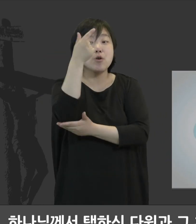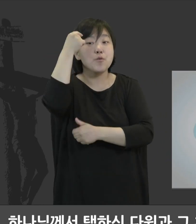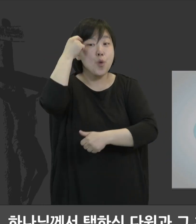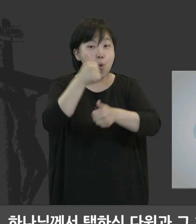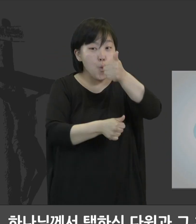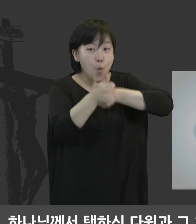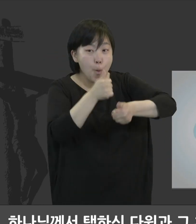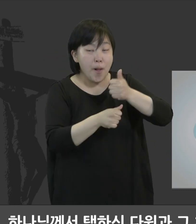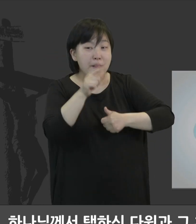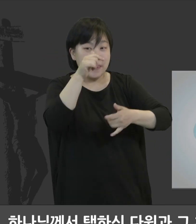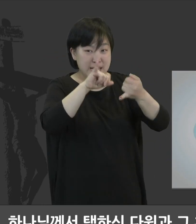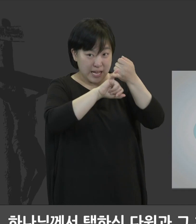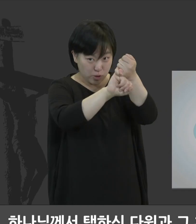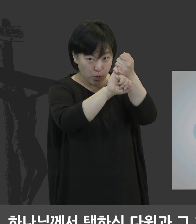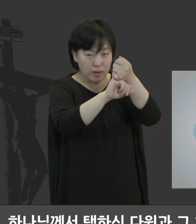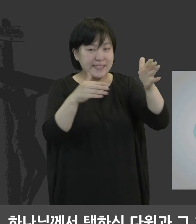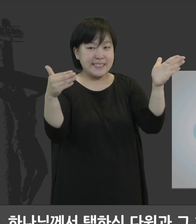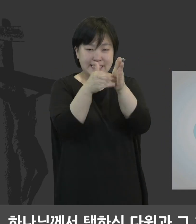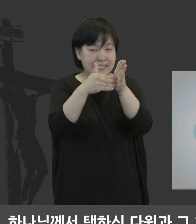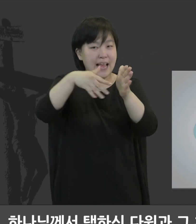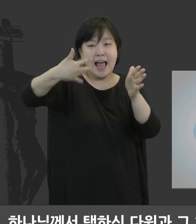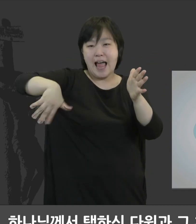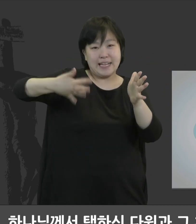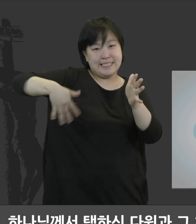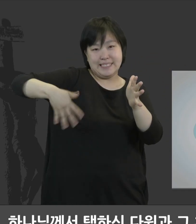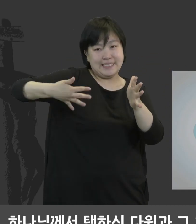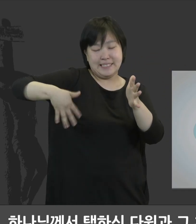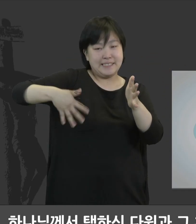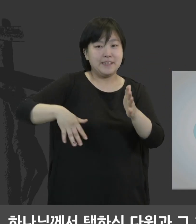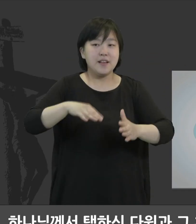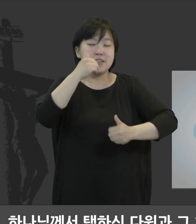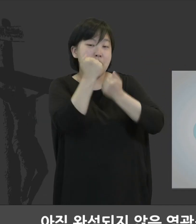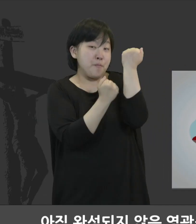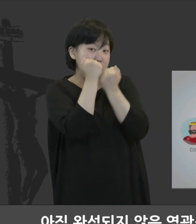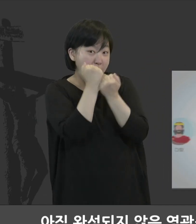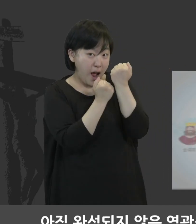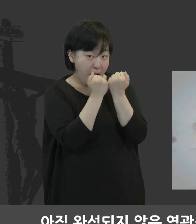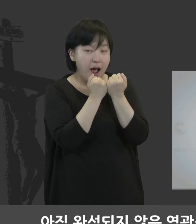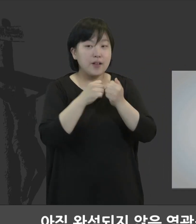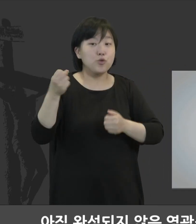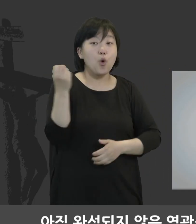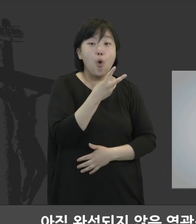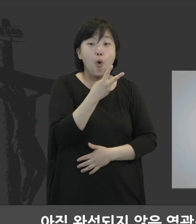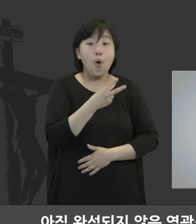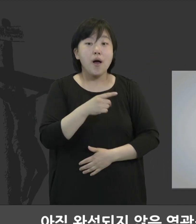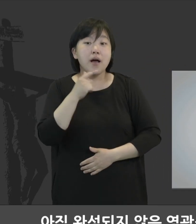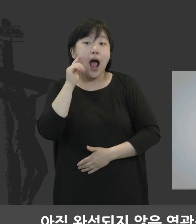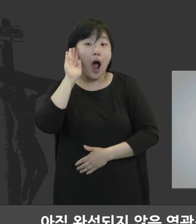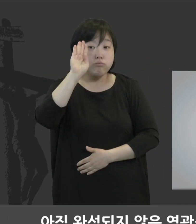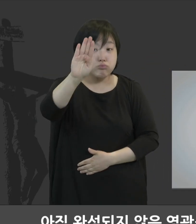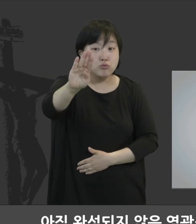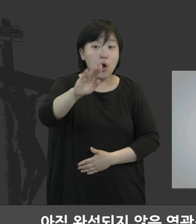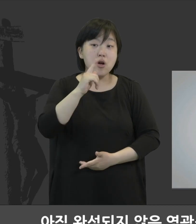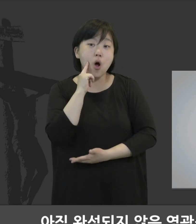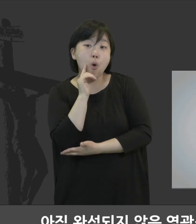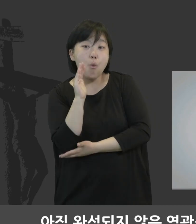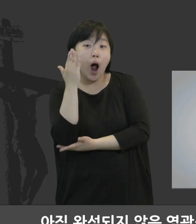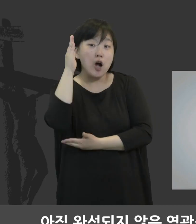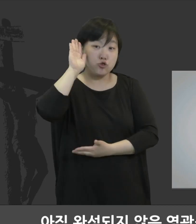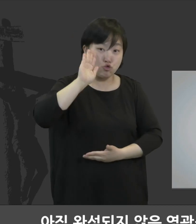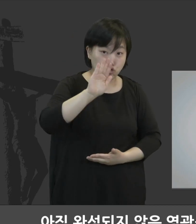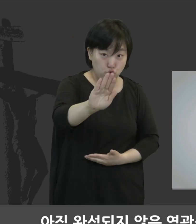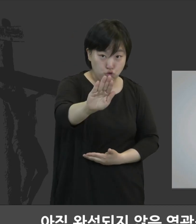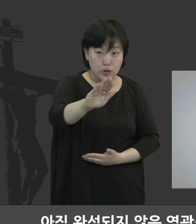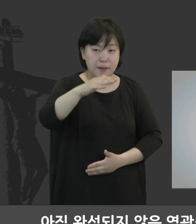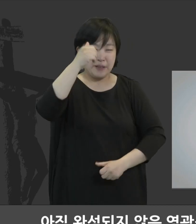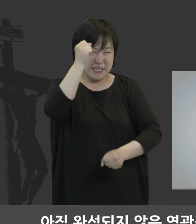대한 약속이 아직 끝나지 않았다는 소망을 이야기하고, 아직 완성되지 않은 영광스러운 미래가